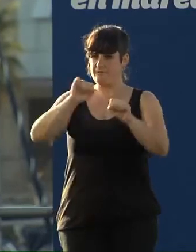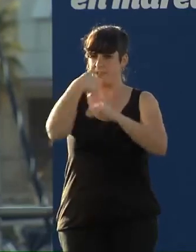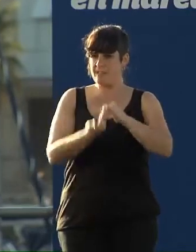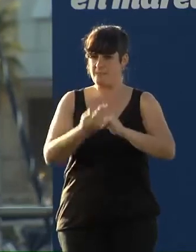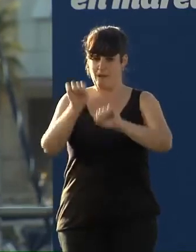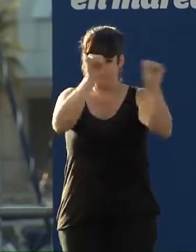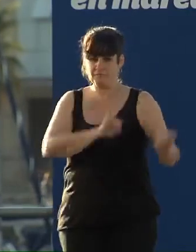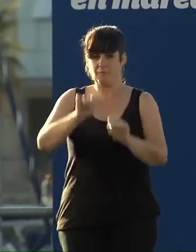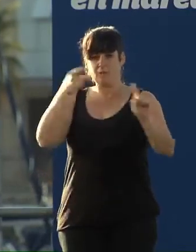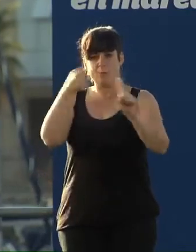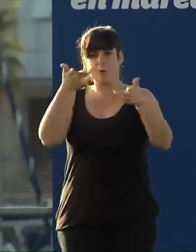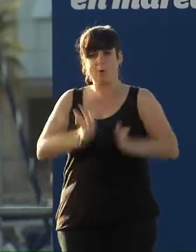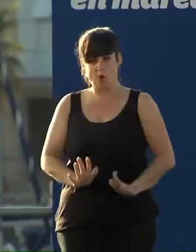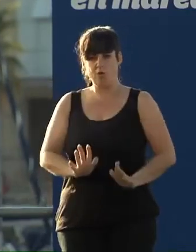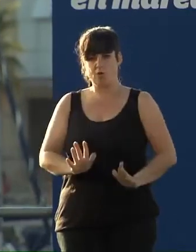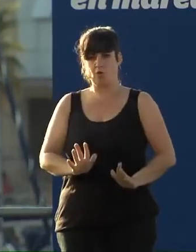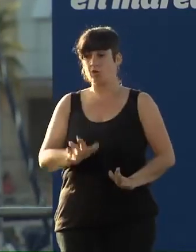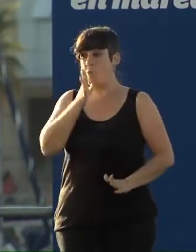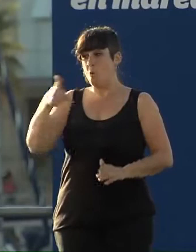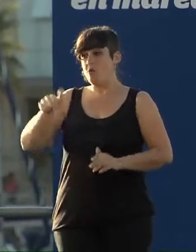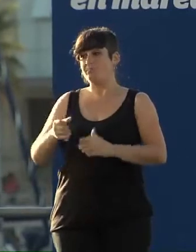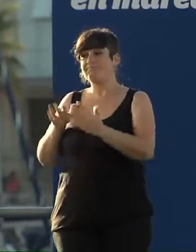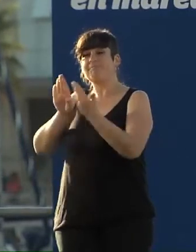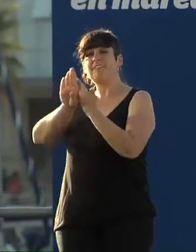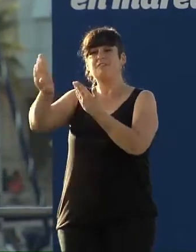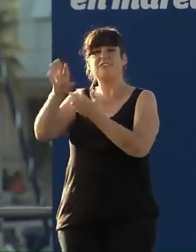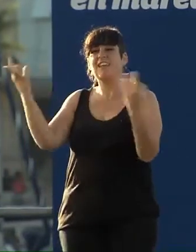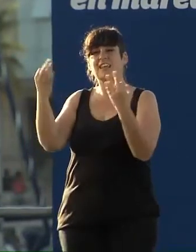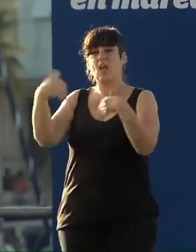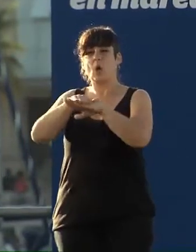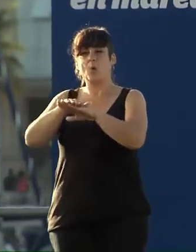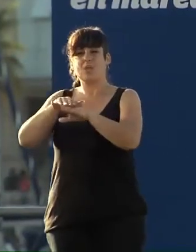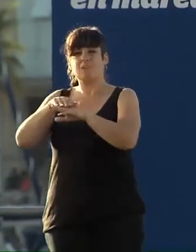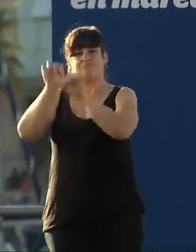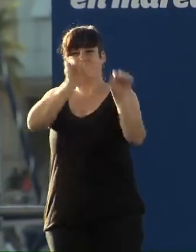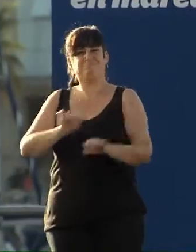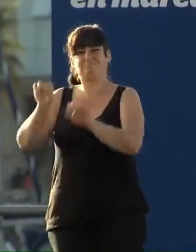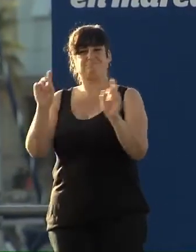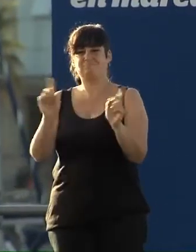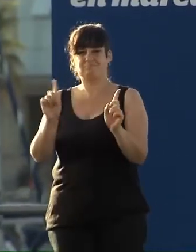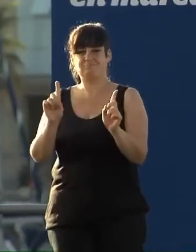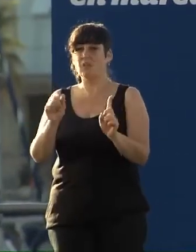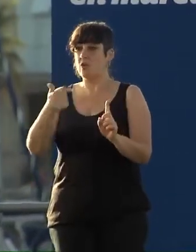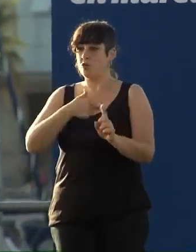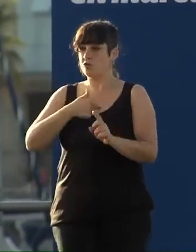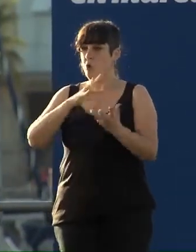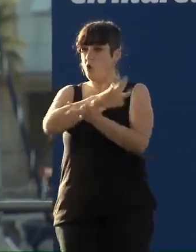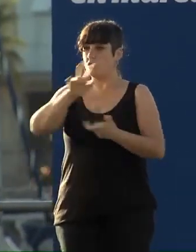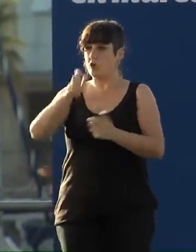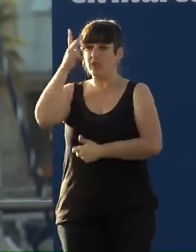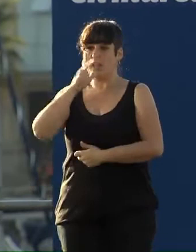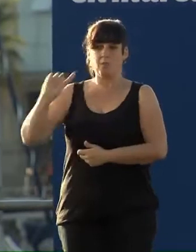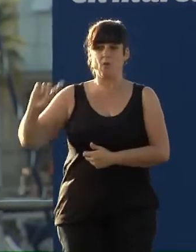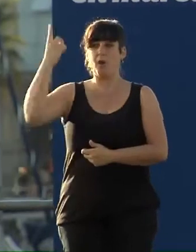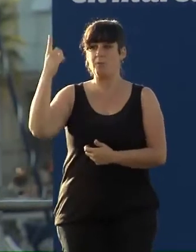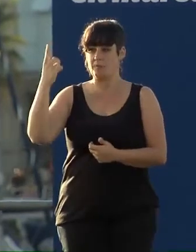para fillos fronte un goberno que facía deab marchar aa industria esa a primea noticia que vi a prima No